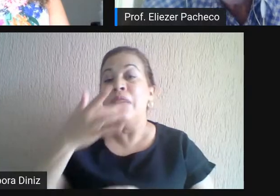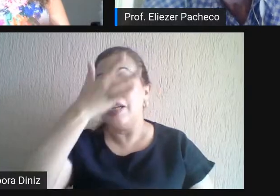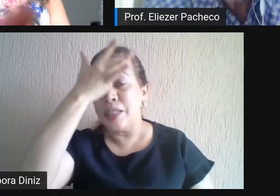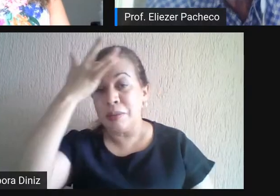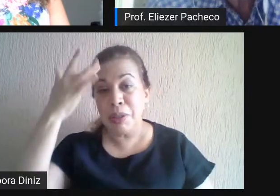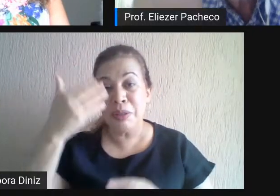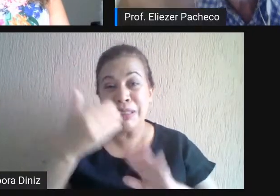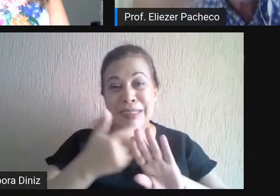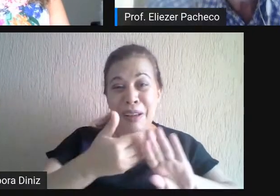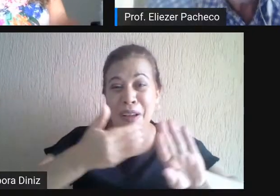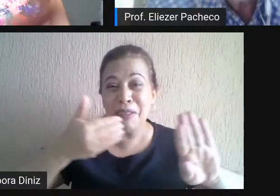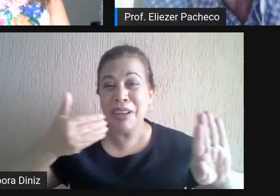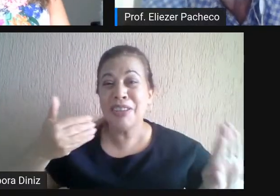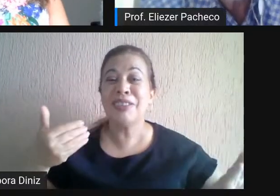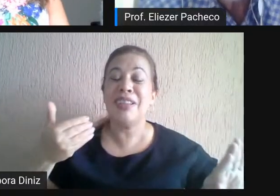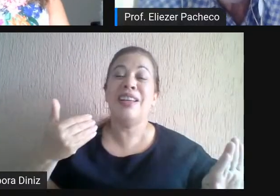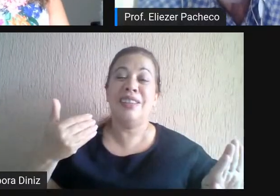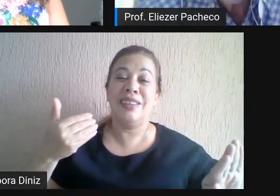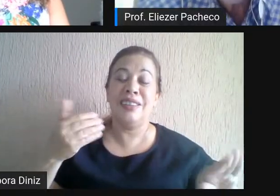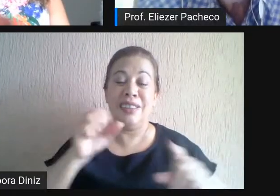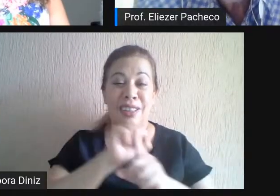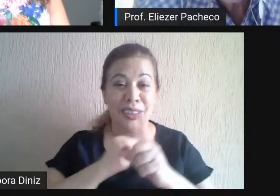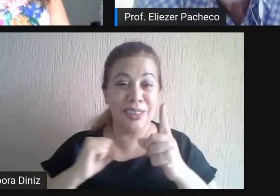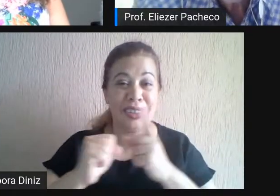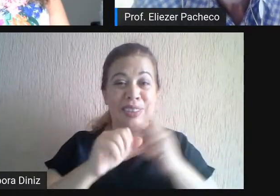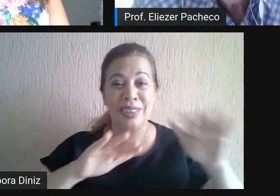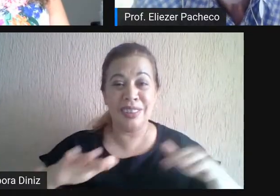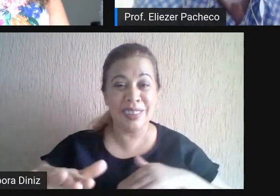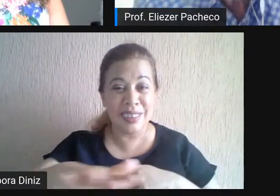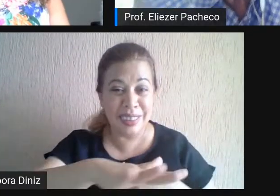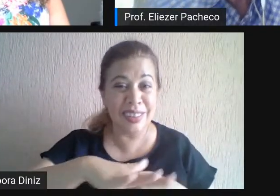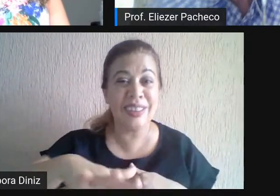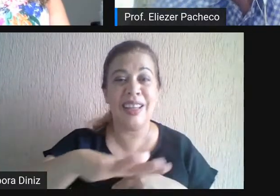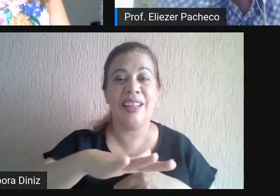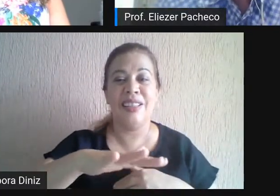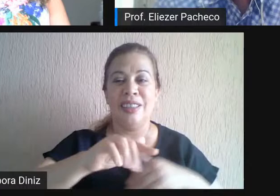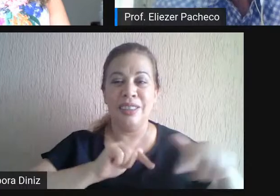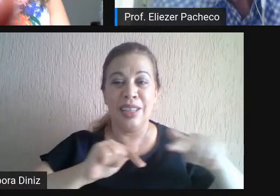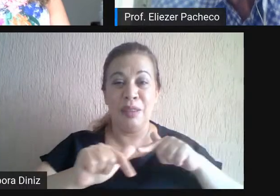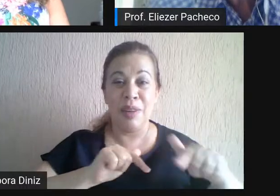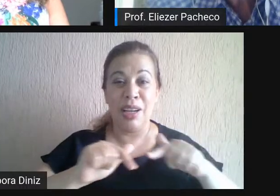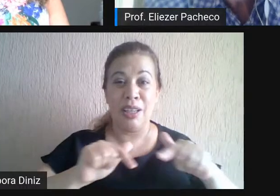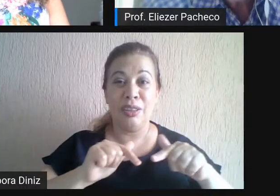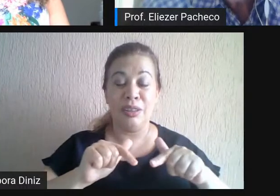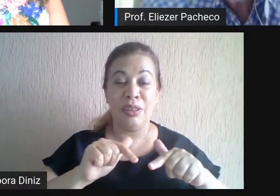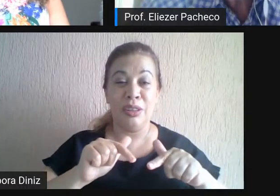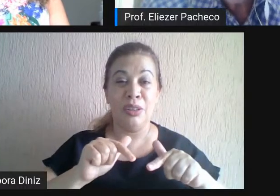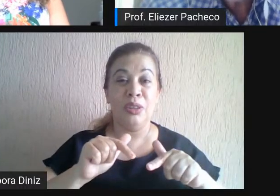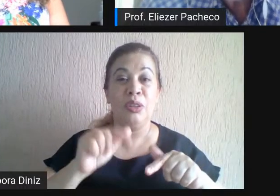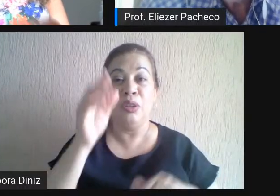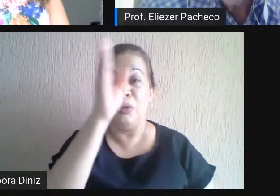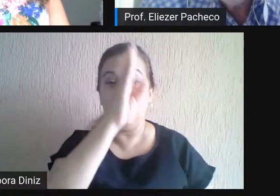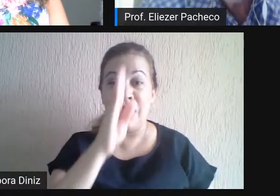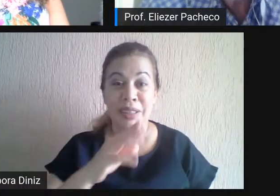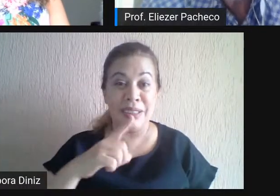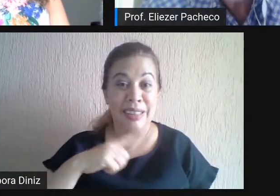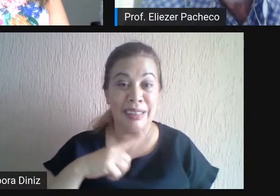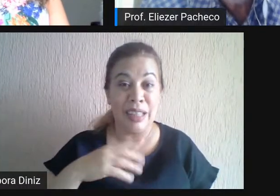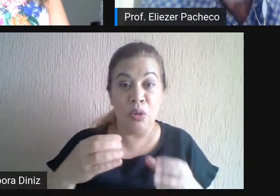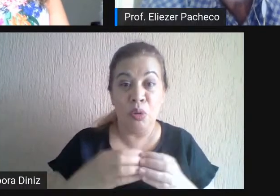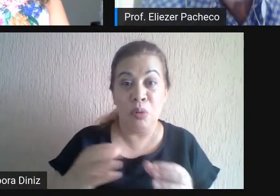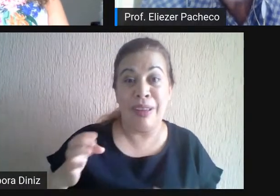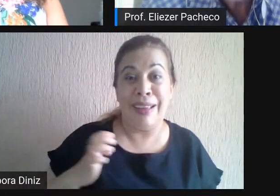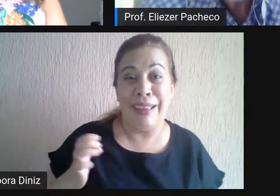sociedade, pelos trabalhadores da sociedade. Num país que tem a elite mais perversa